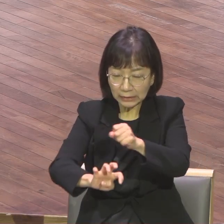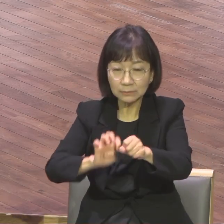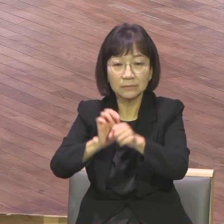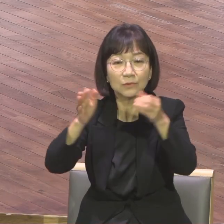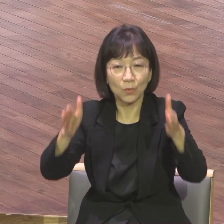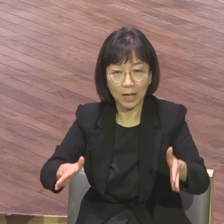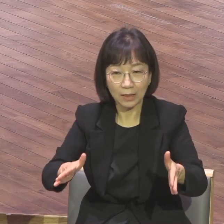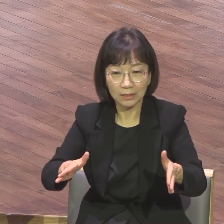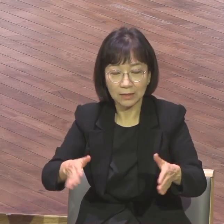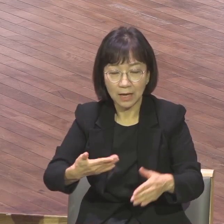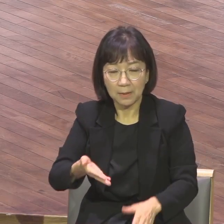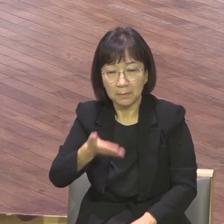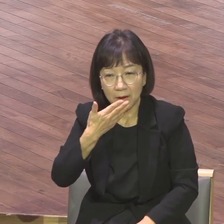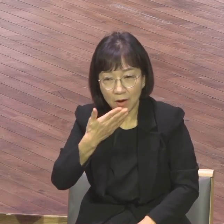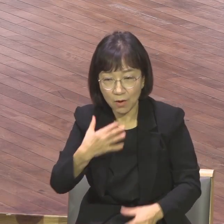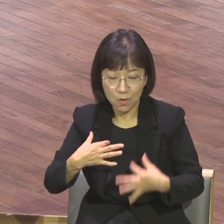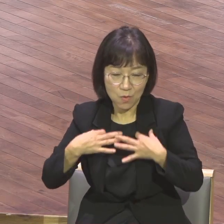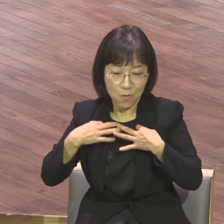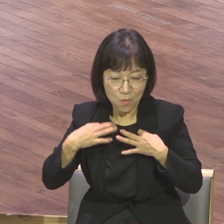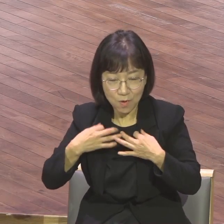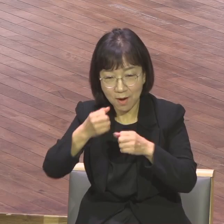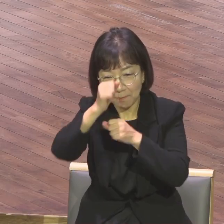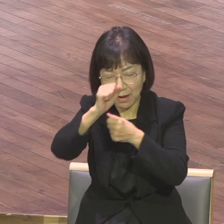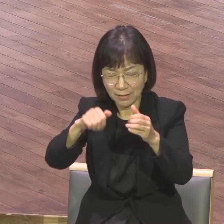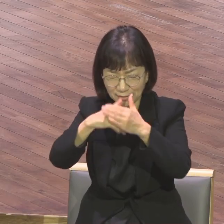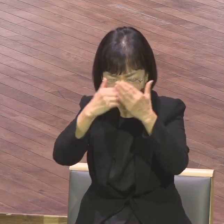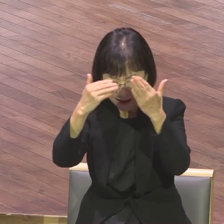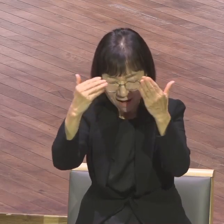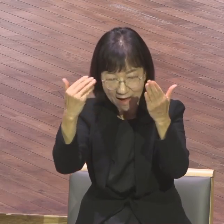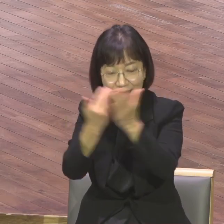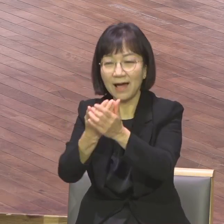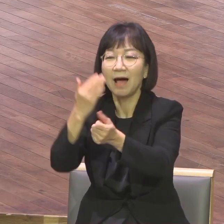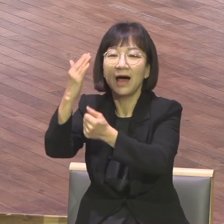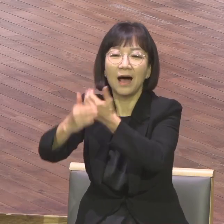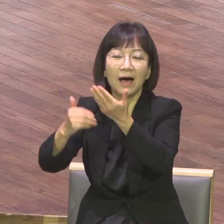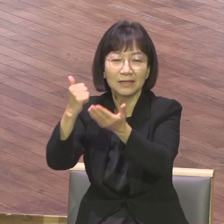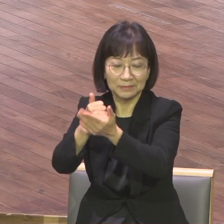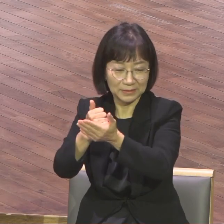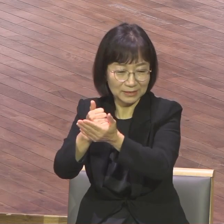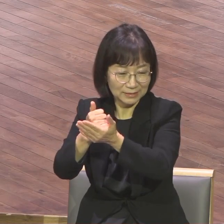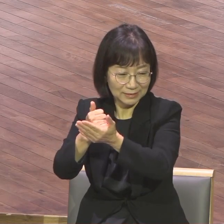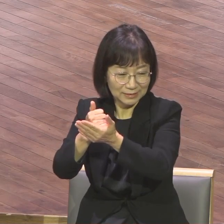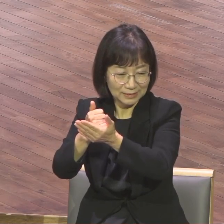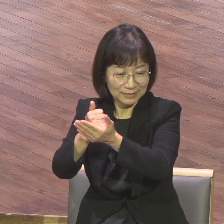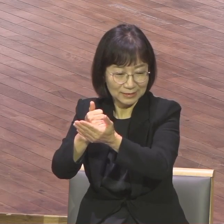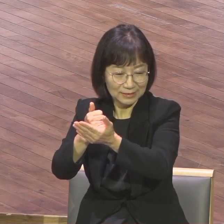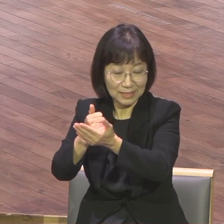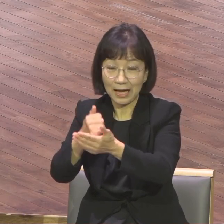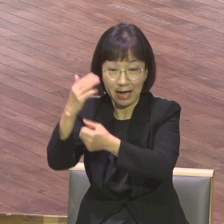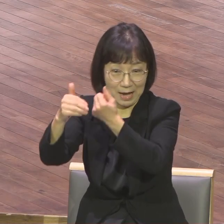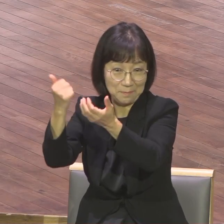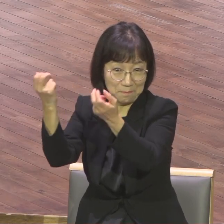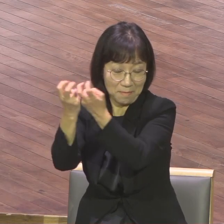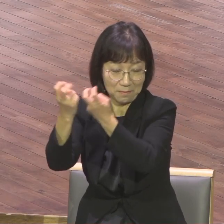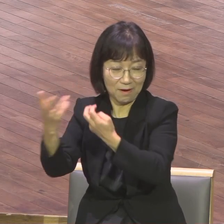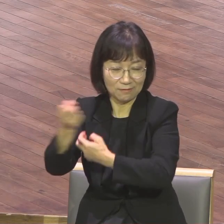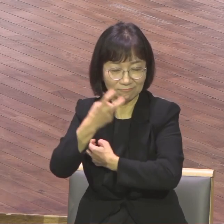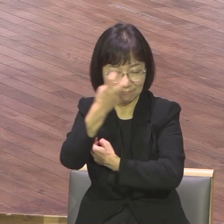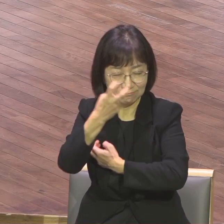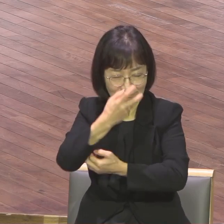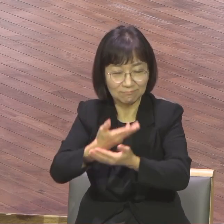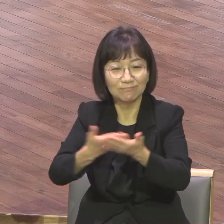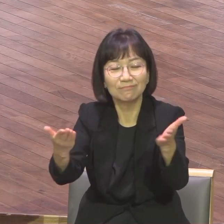옷도 농사도 모든 것 다 하나님다 이론으로 설명할 수 없는 하나님의 방법으로